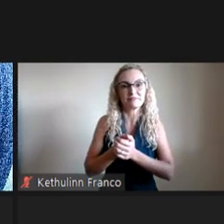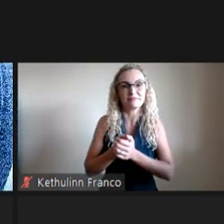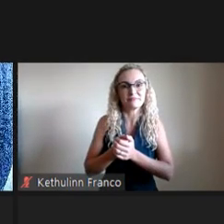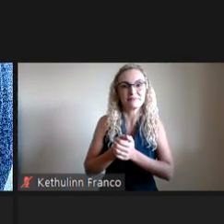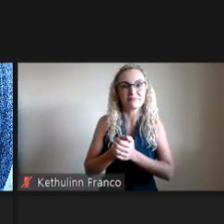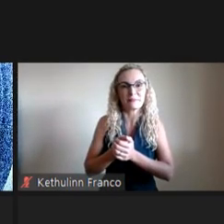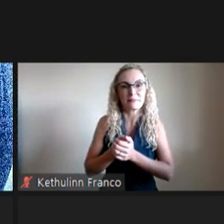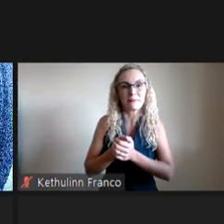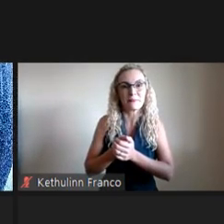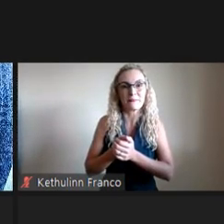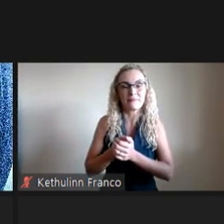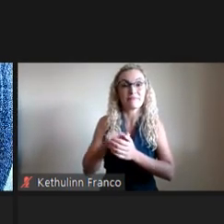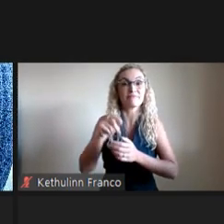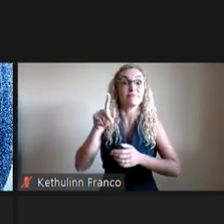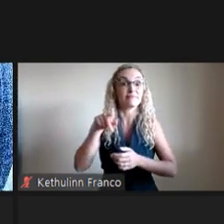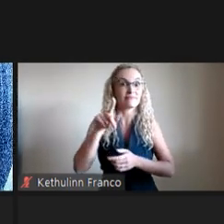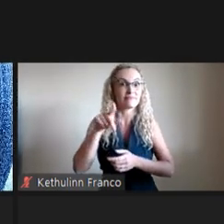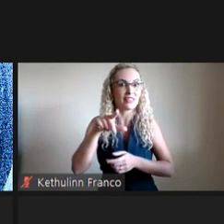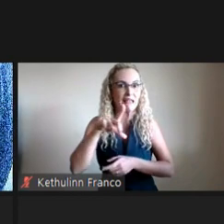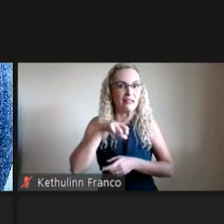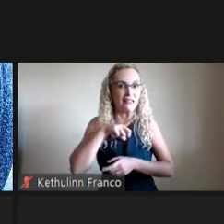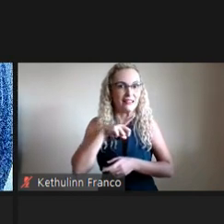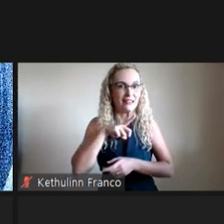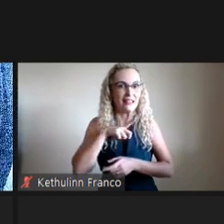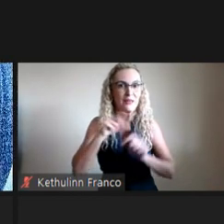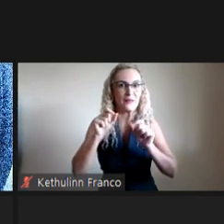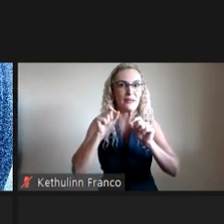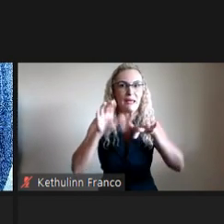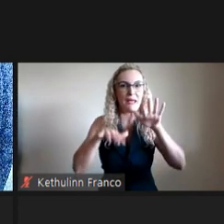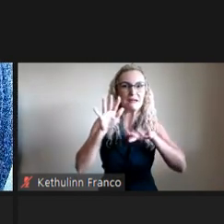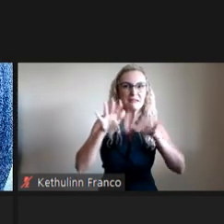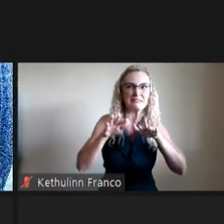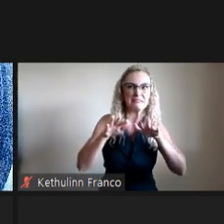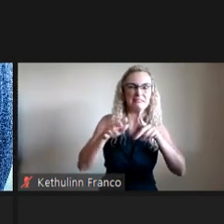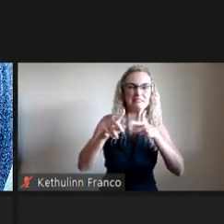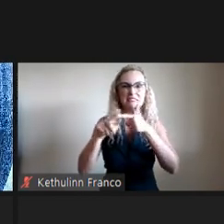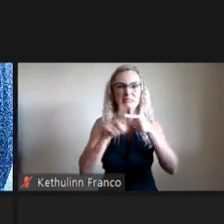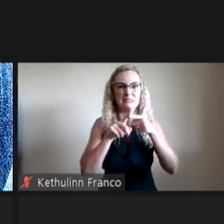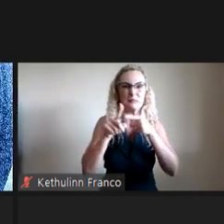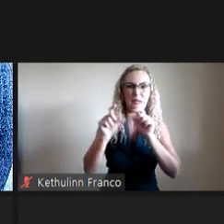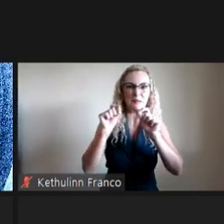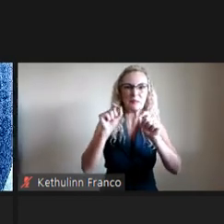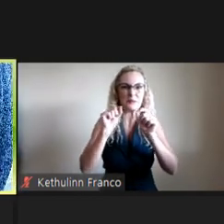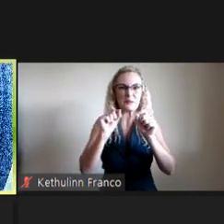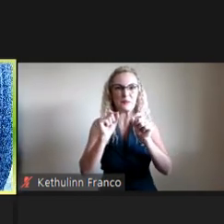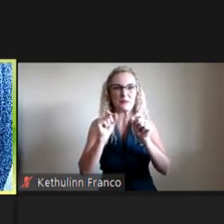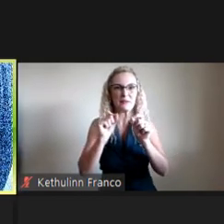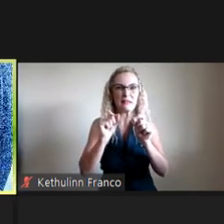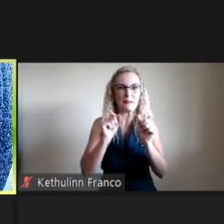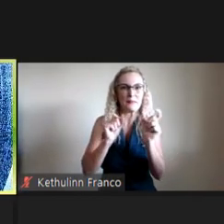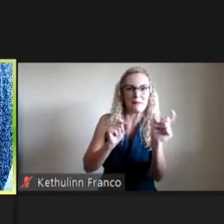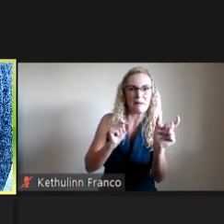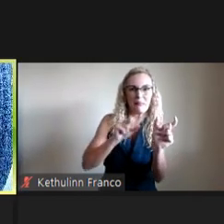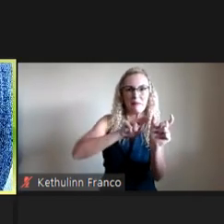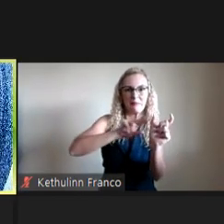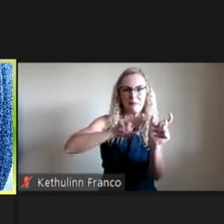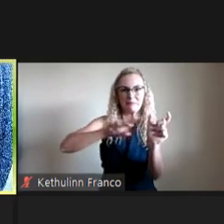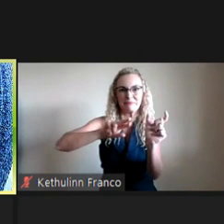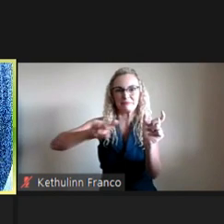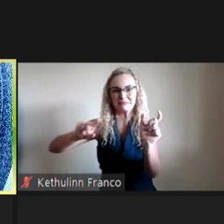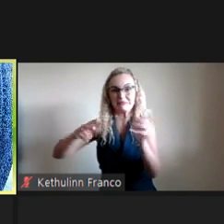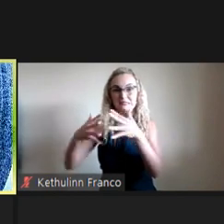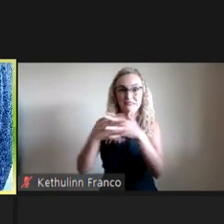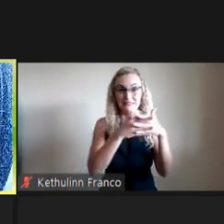Que você disse que tem esses problemas, né? Exame de sangue, mas é prova, exame sobre prova, né? Exatamente. Então, você